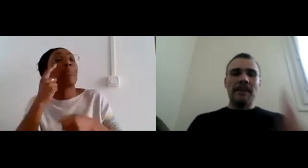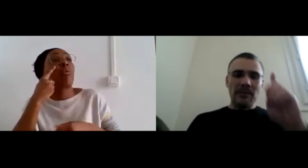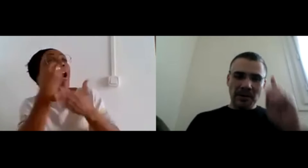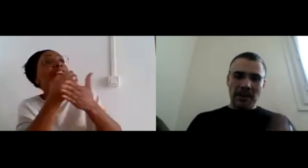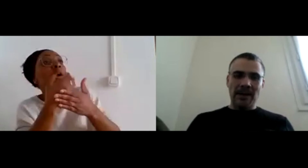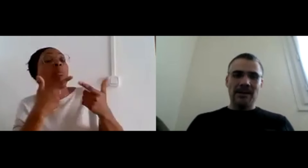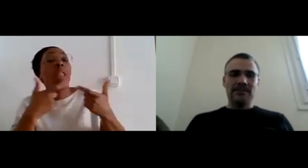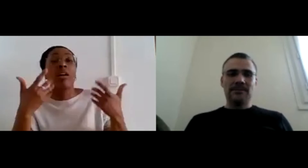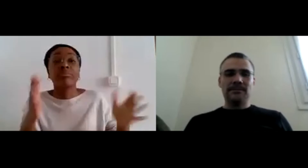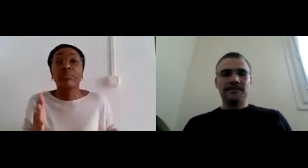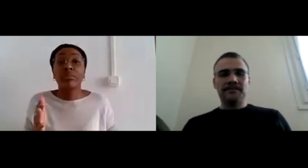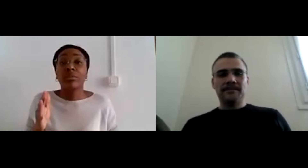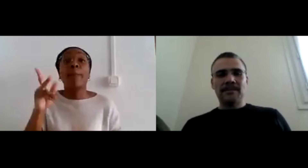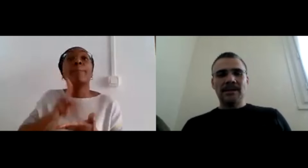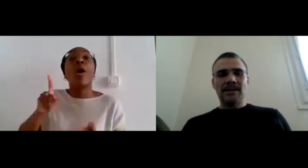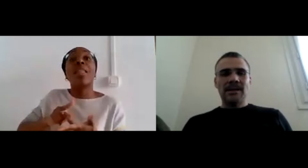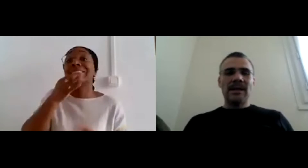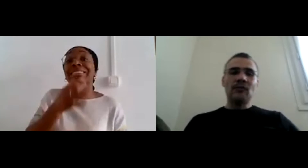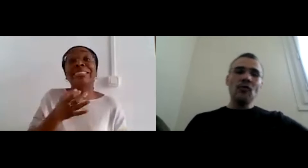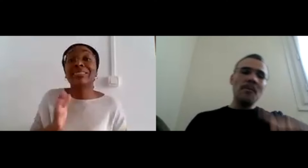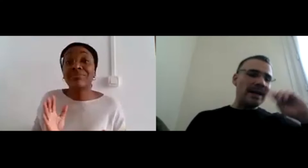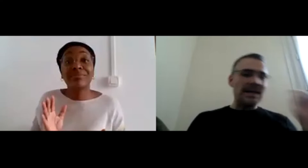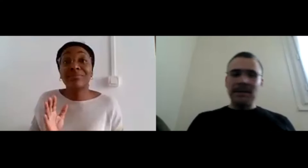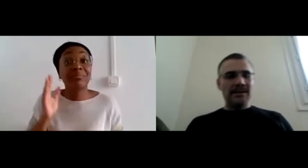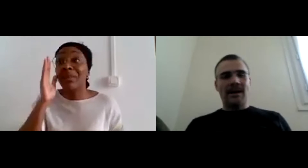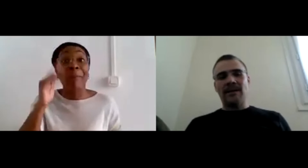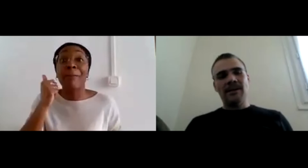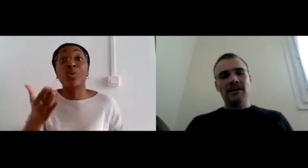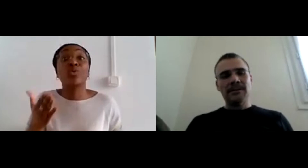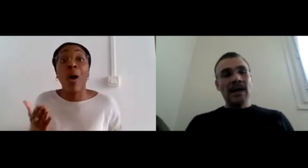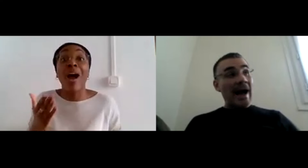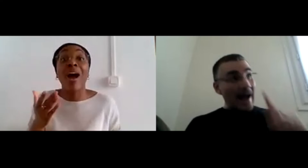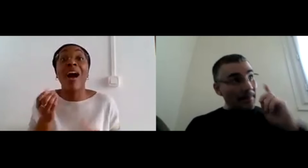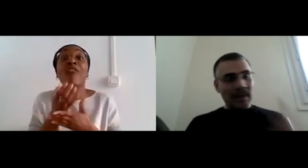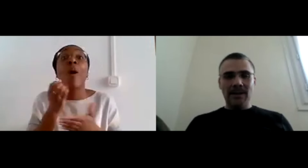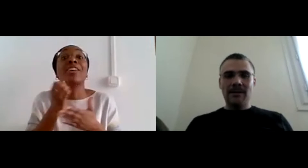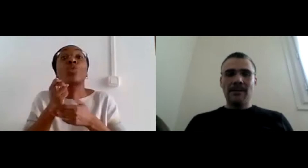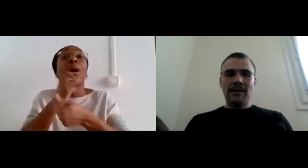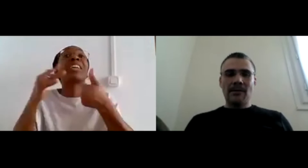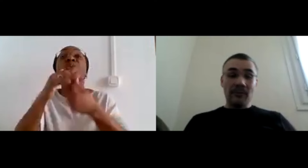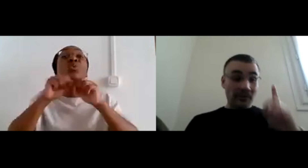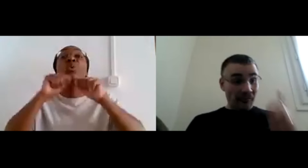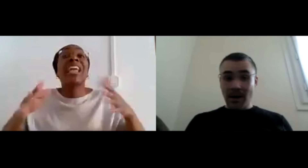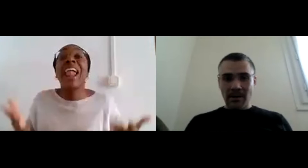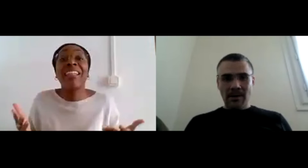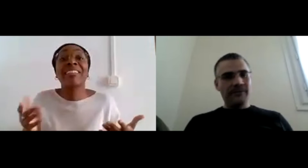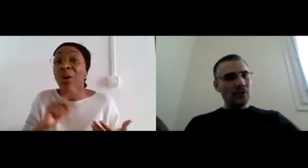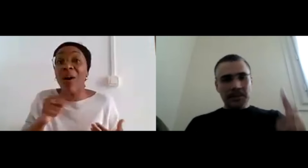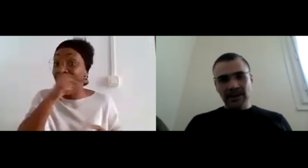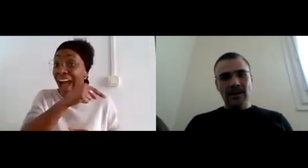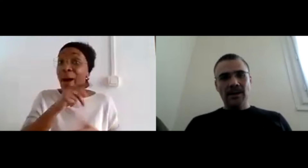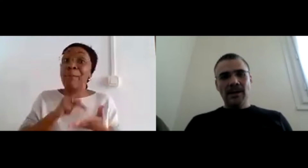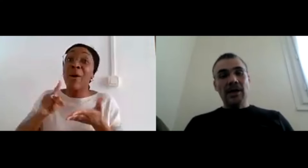n'a même pas besoin d'en parler. C'est-à-dire tout le bassin méditerranéen a appris votre foi,